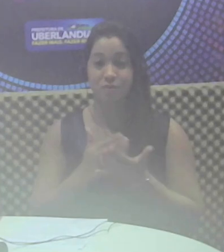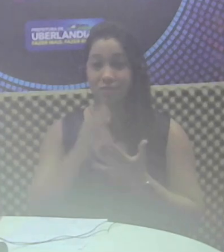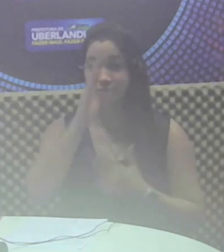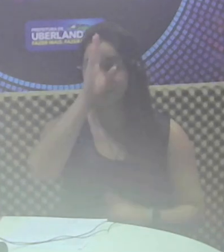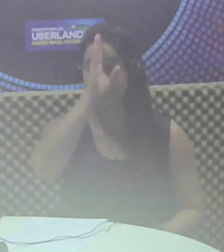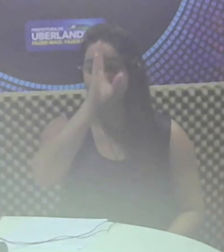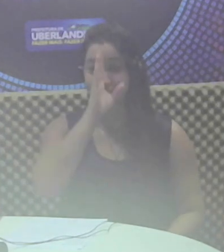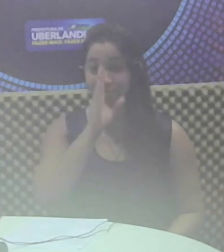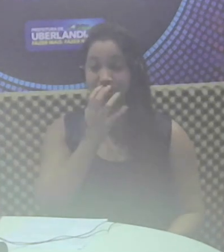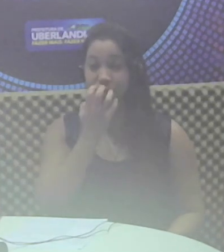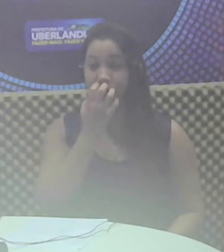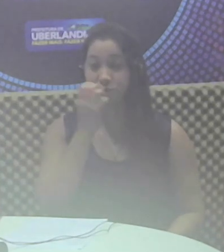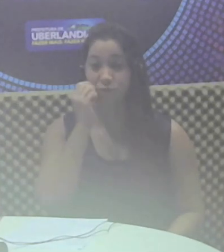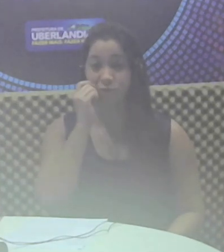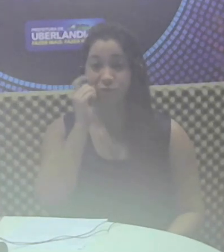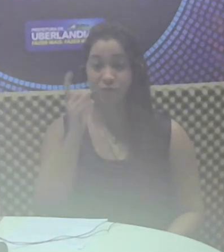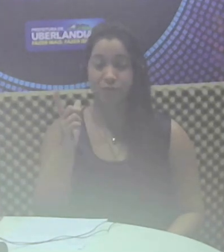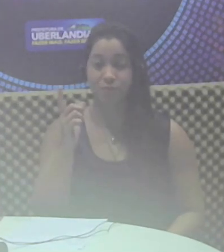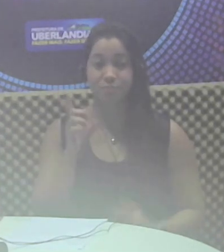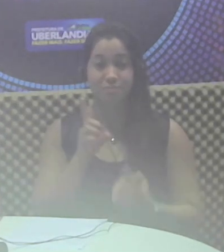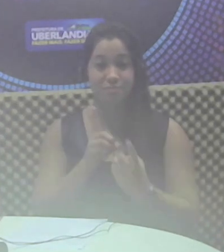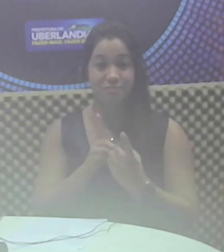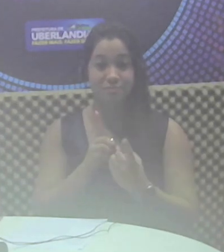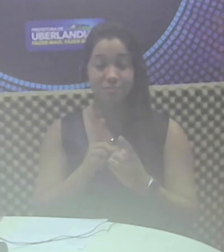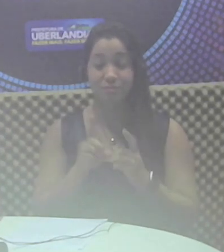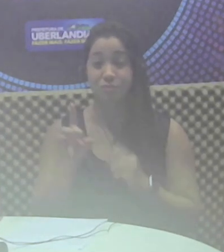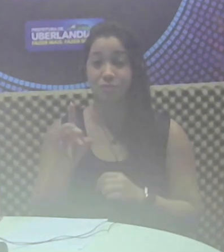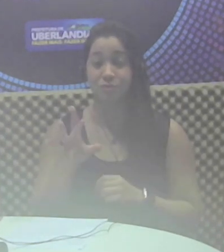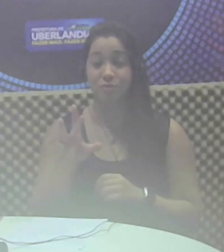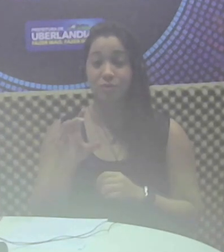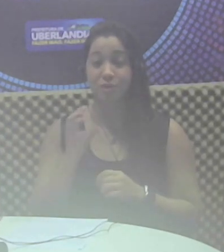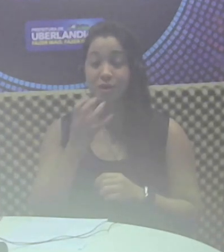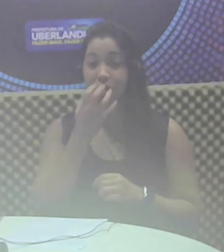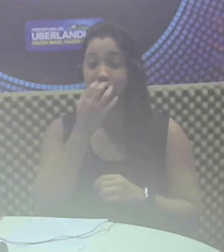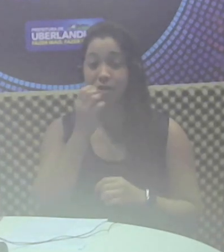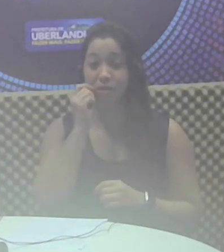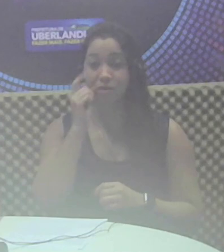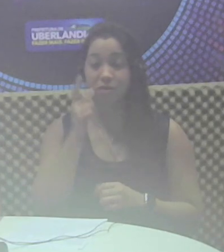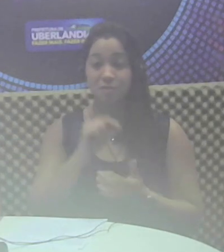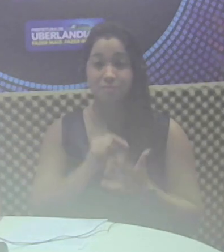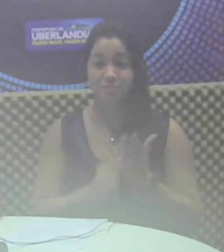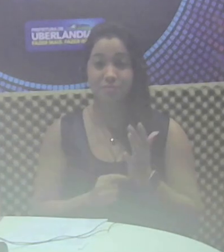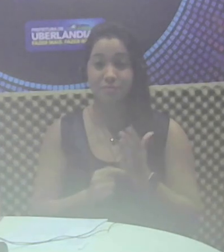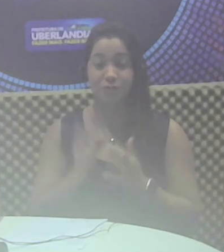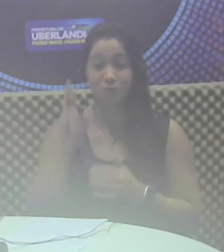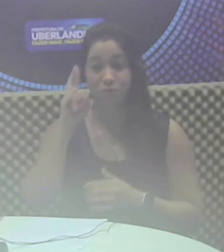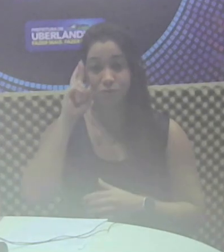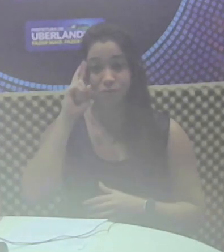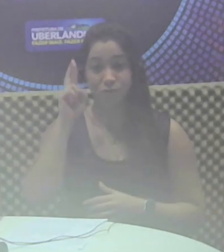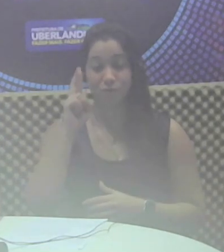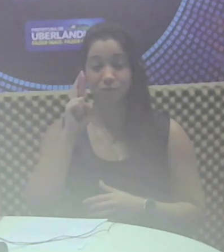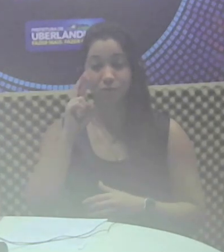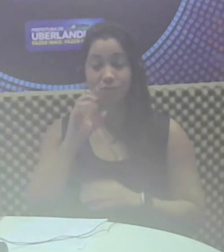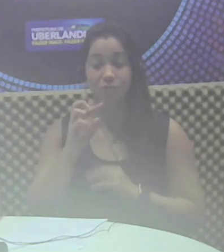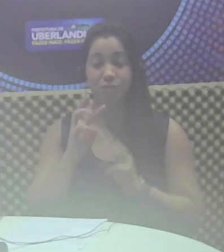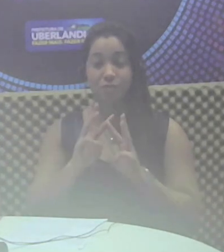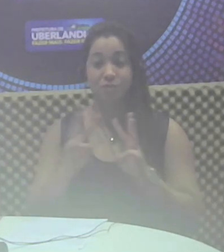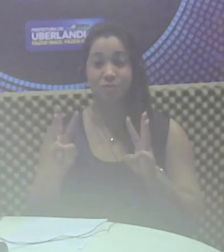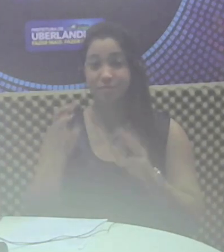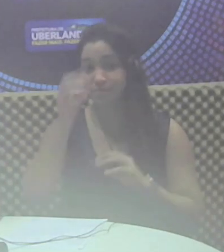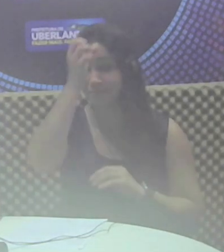para cães e gatos. O atendimento é exclusivo para animais cadastrados pelos tutores por meio do portal da